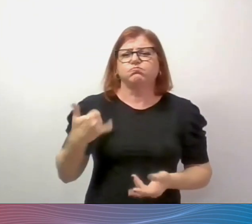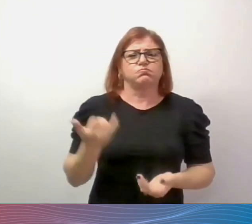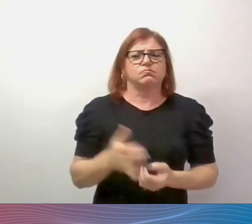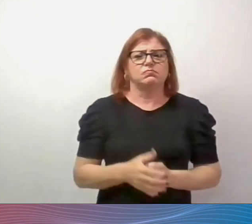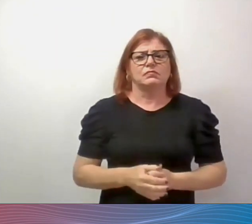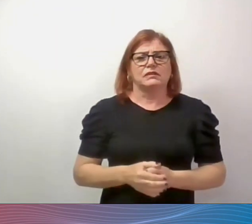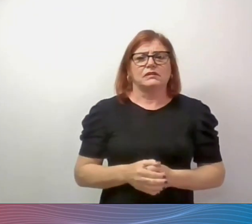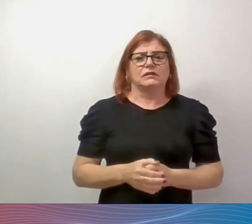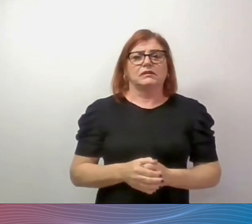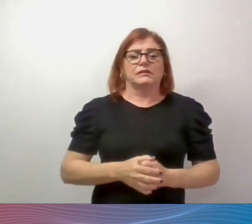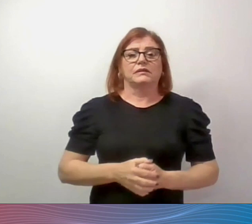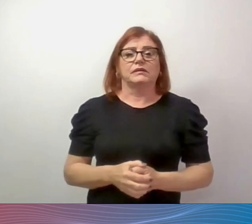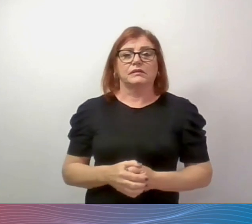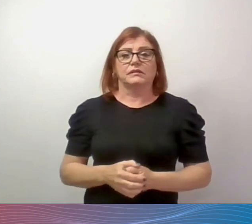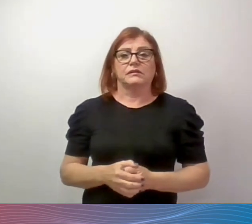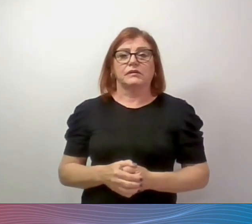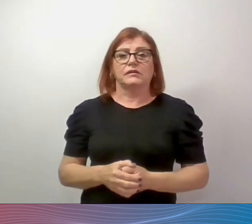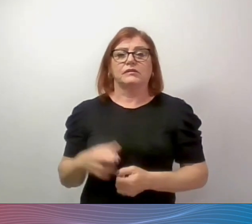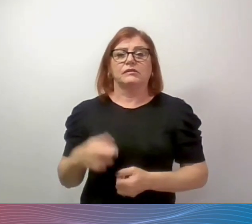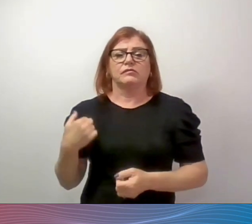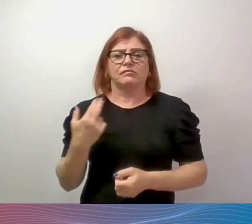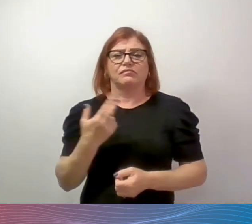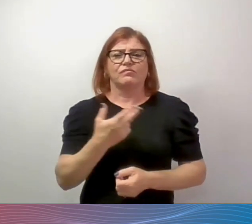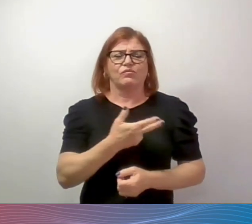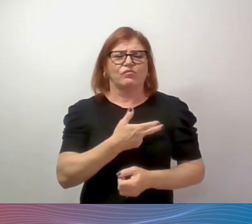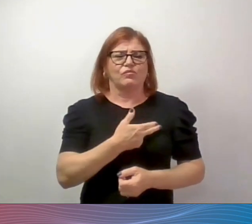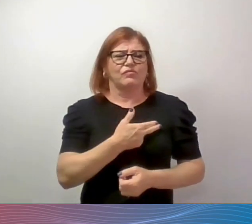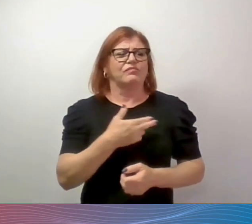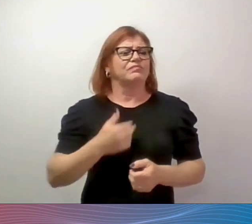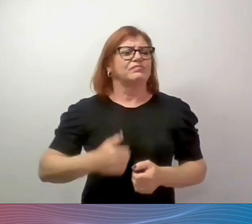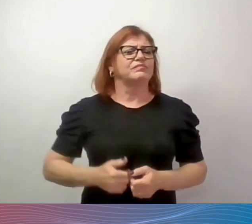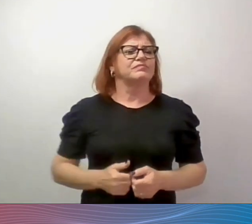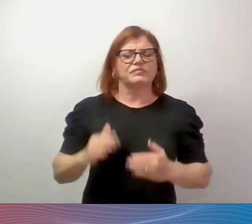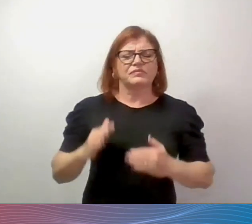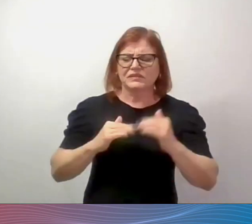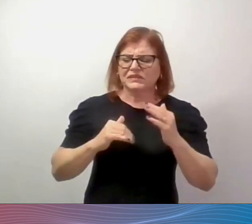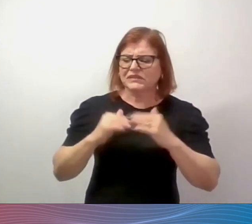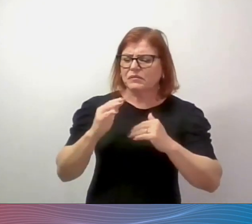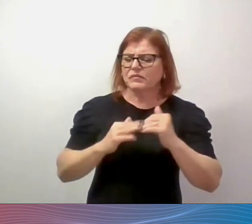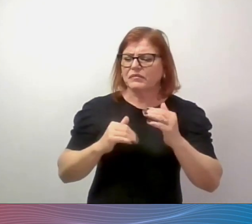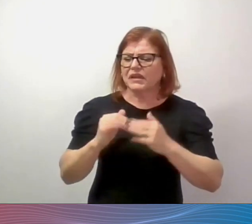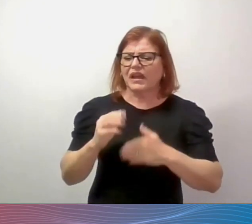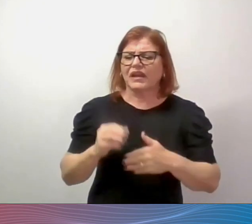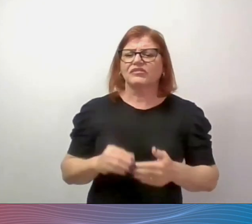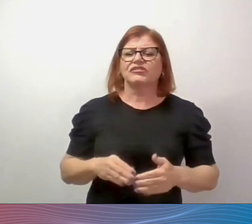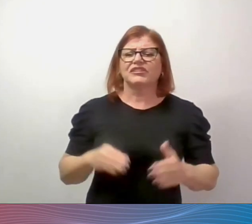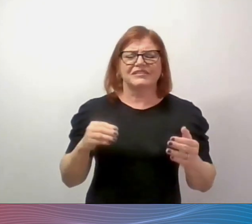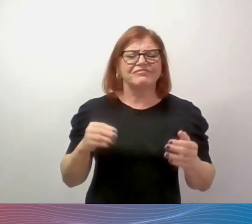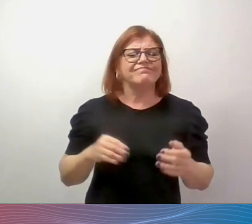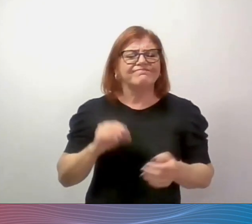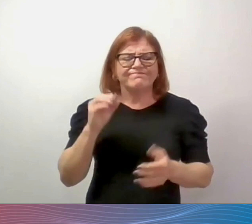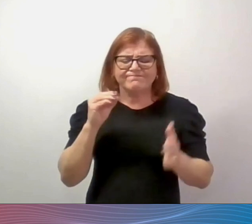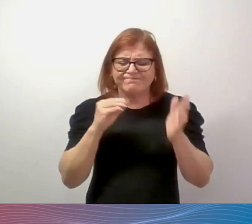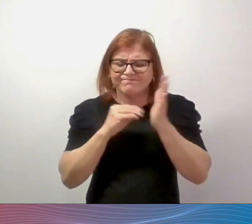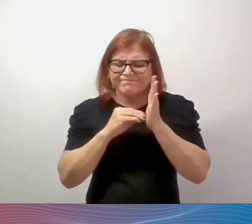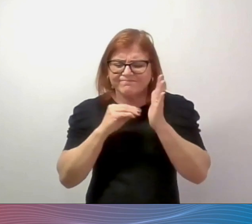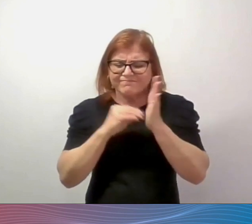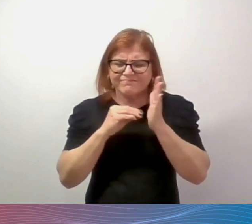vanity. As nossas ações ainda faltam justiça. Our actions, they lack righteousness.